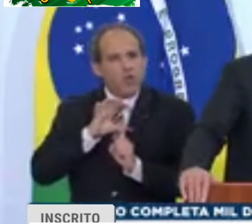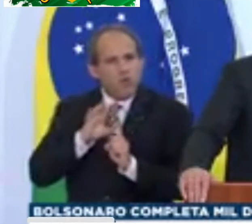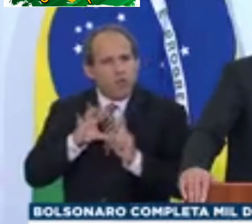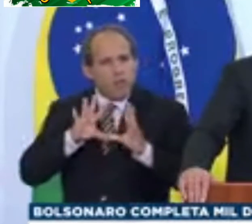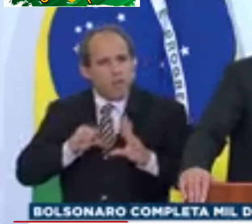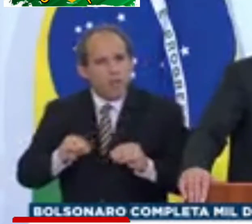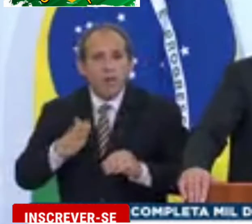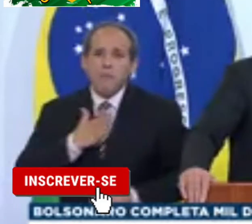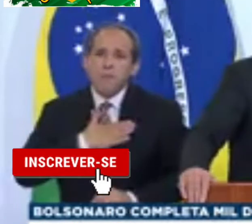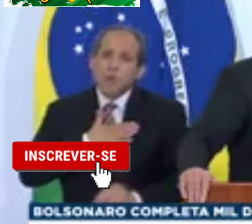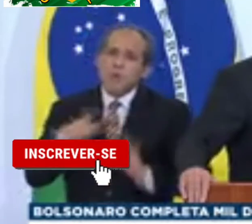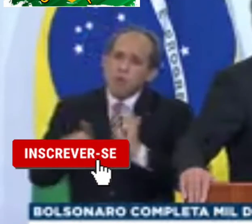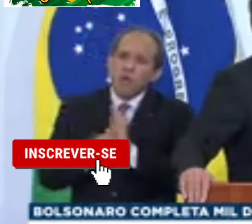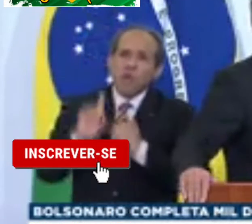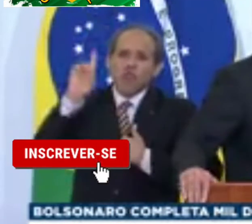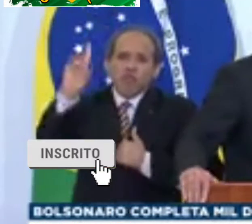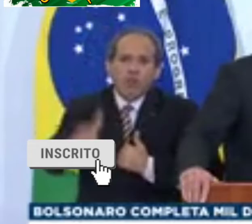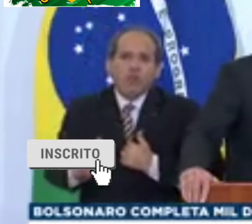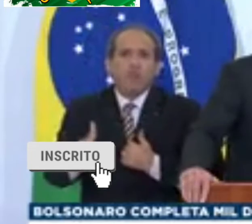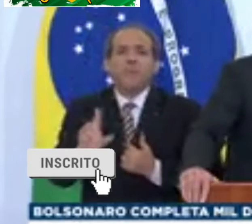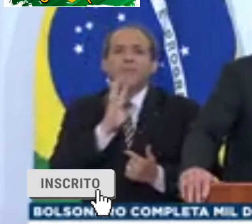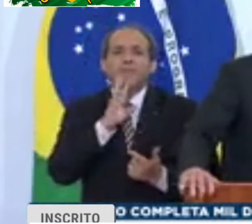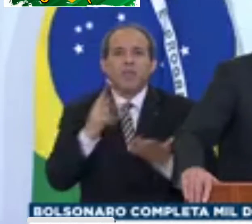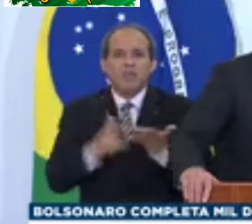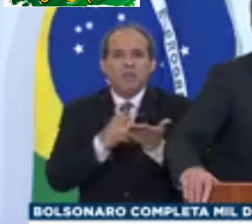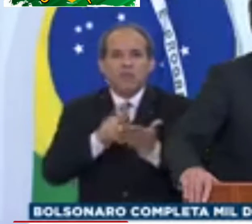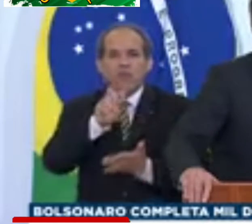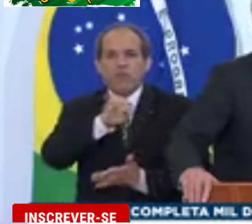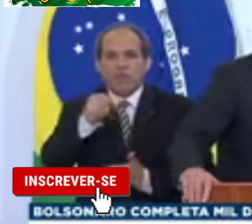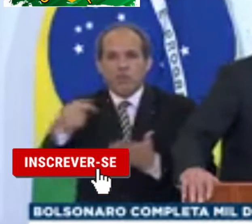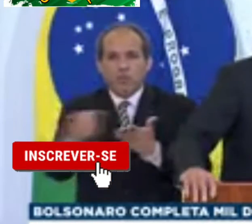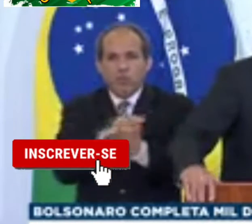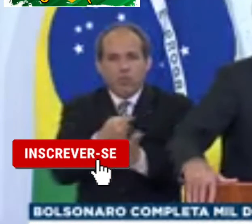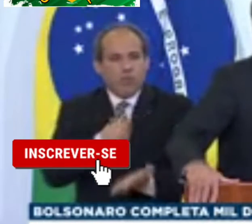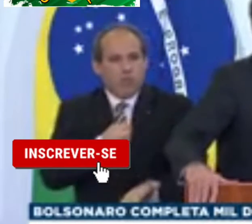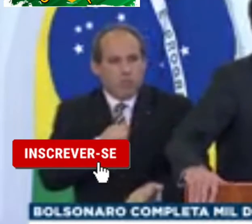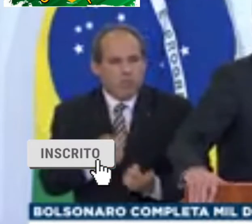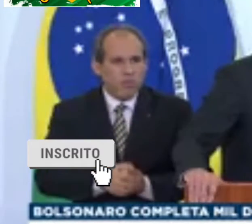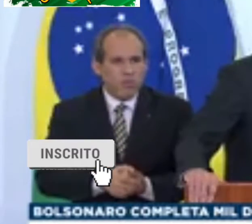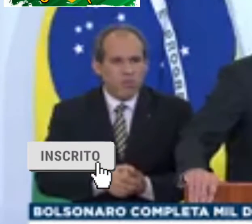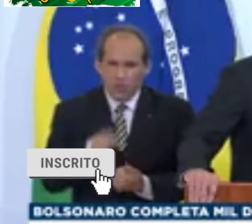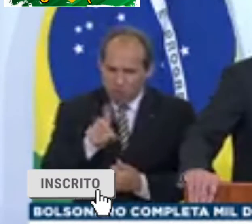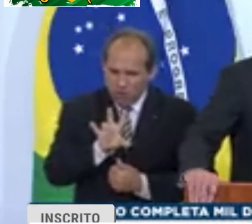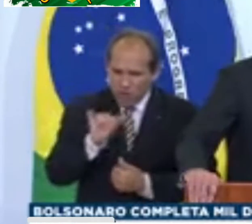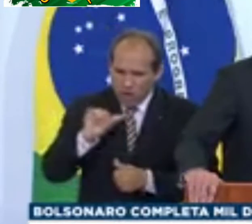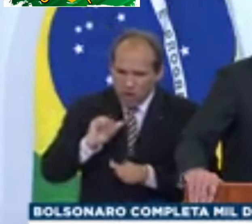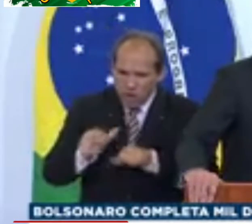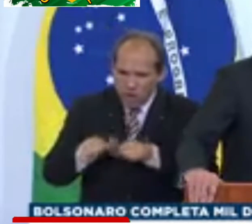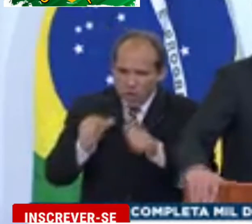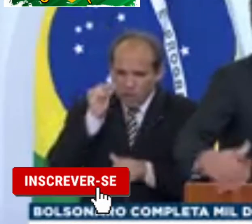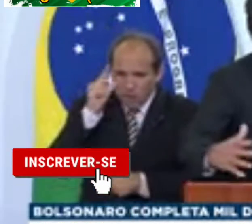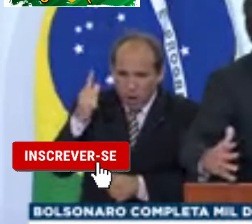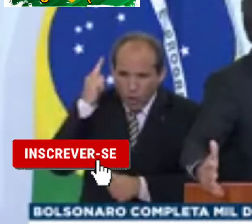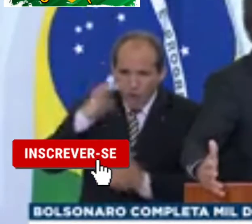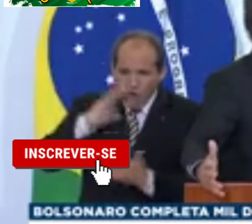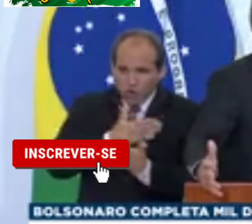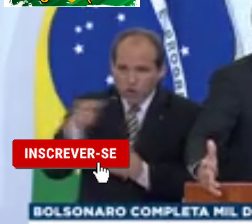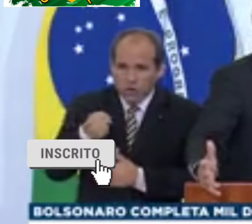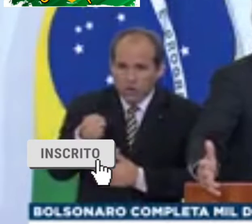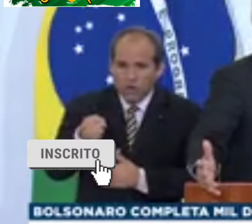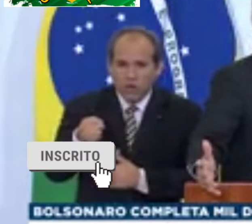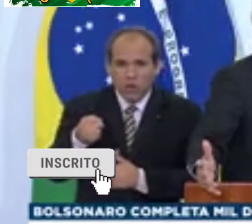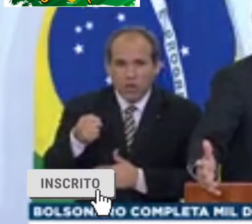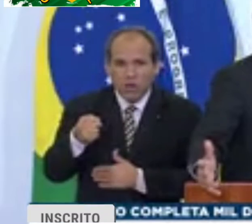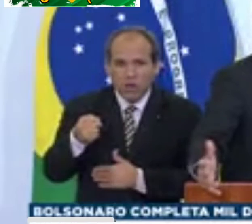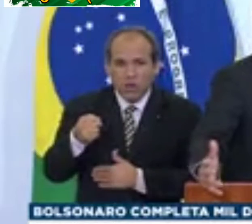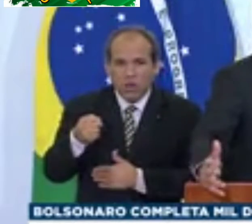meu. Como a revista Veja perguntou para mim se eu trocaria o Paulo Guedes. Trocar o Paulo